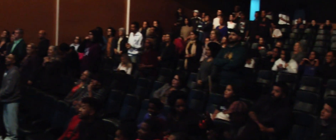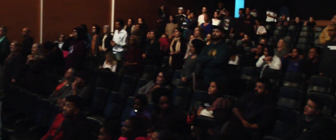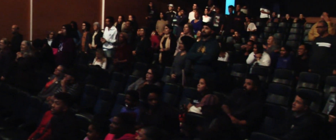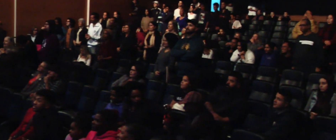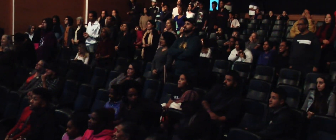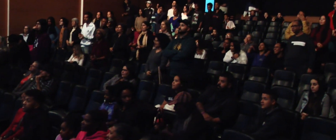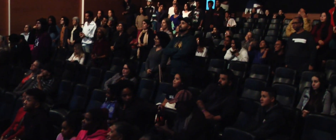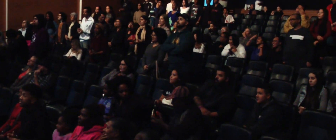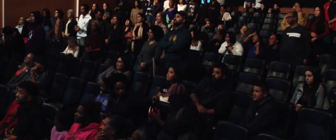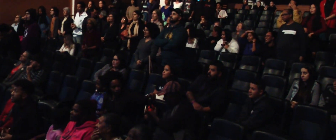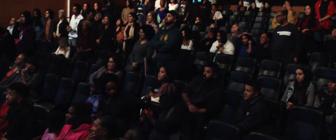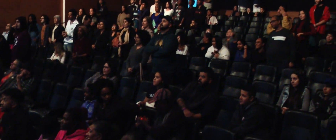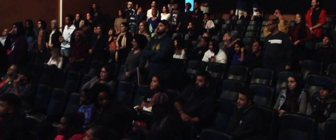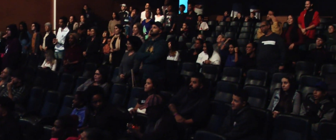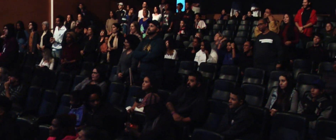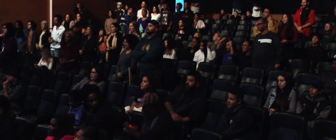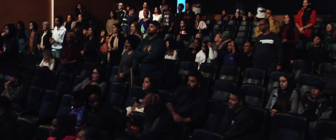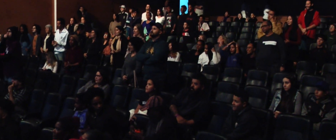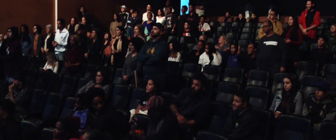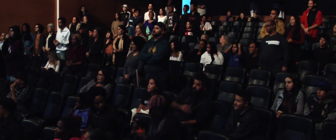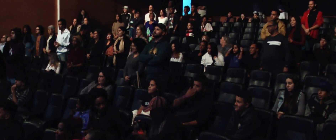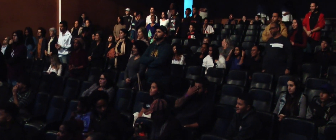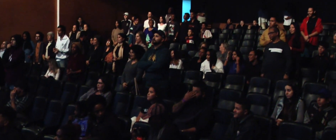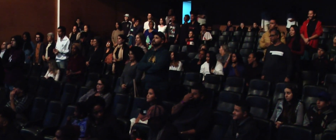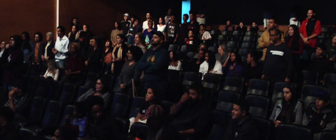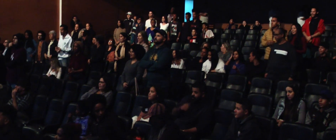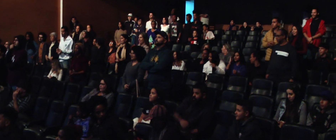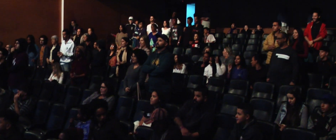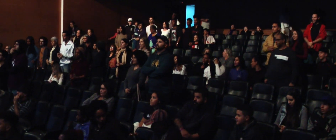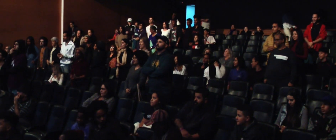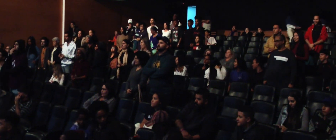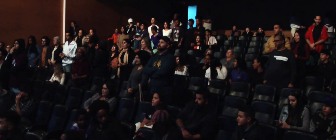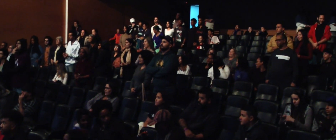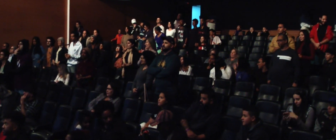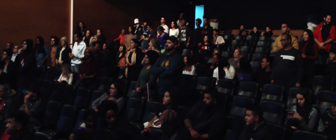acompanharem e não se perderem. Mas sem falar, beleza? Agora só sinalizando.